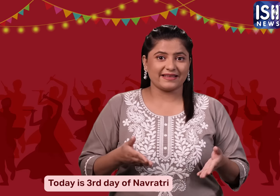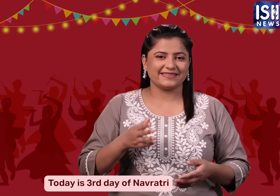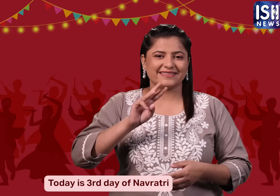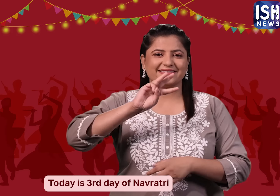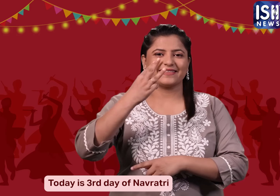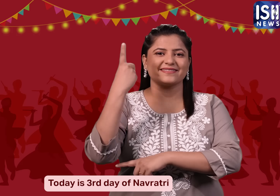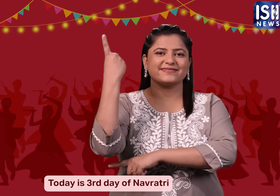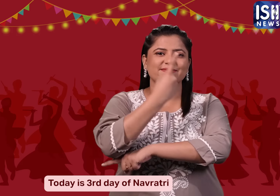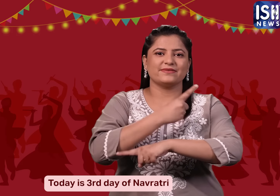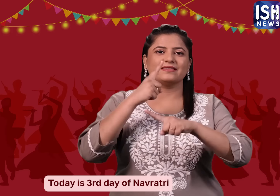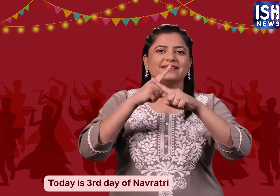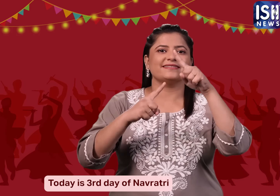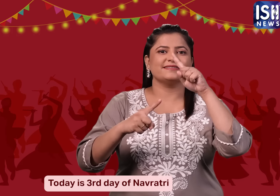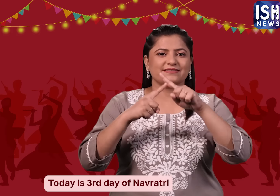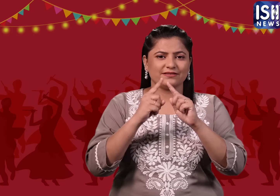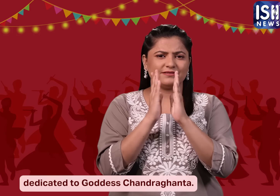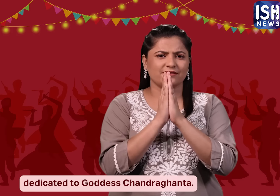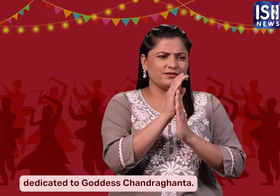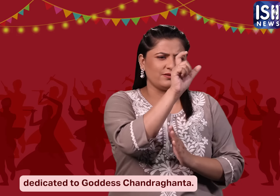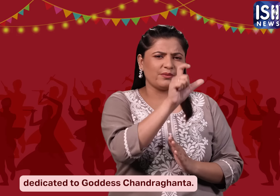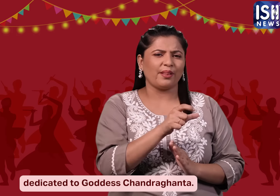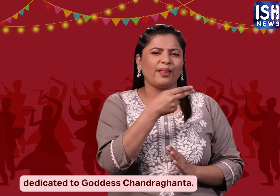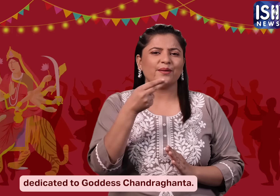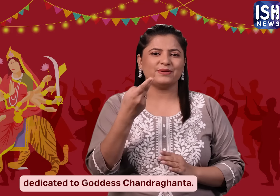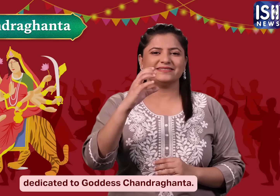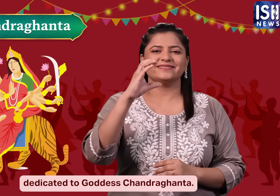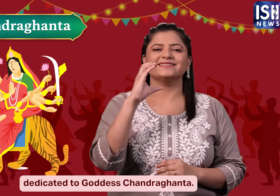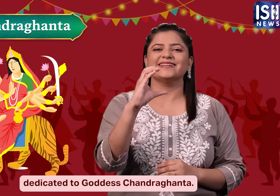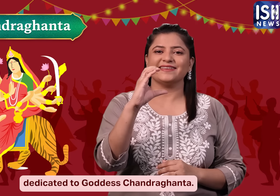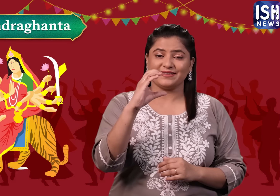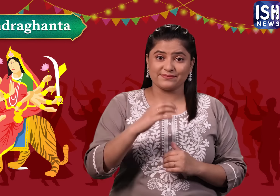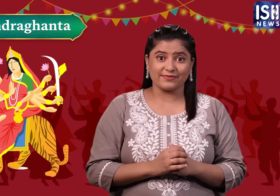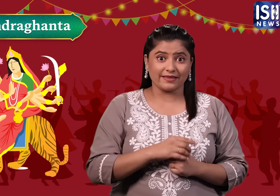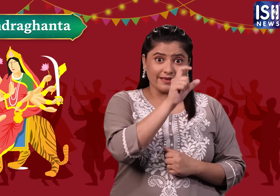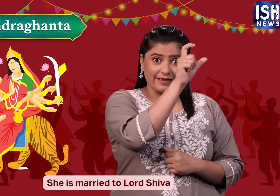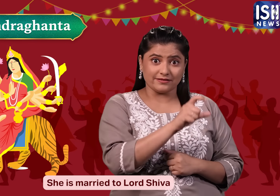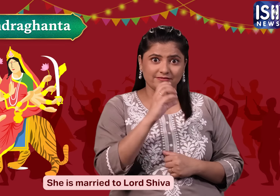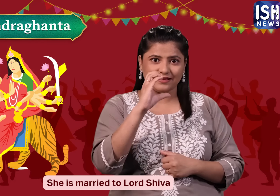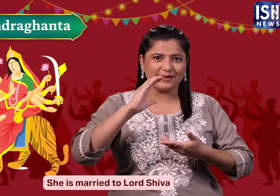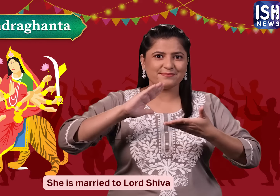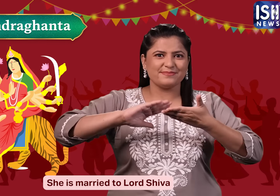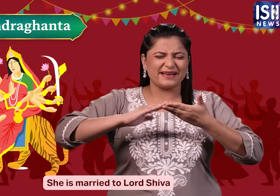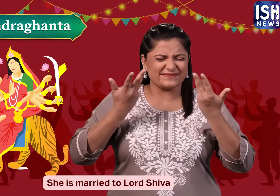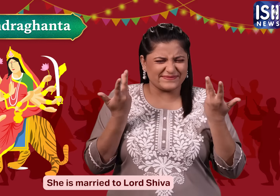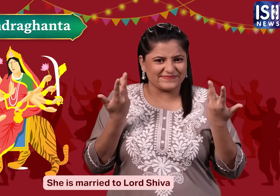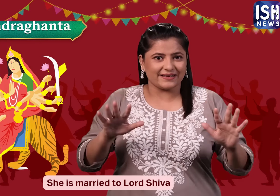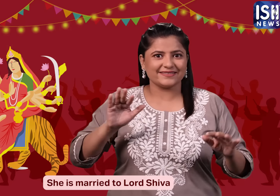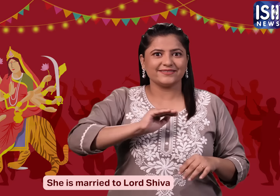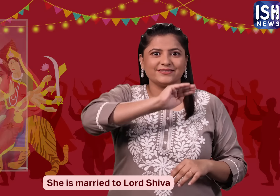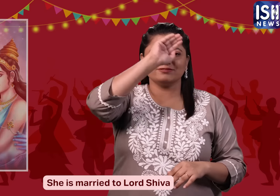आज नवरात्रि का तीसरा दिन है, जो देवी चंद्रघंटा को समर्पित है। उनका विवाह भगवान शिव